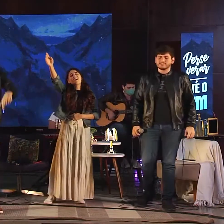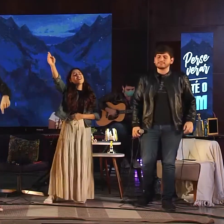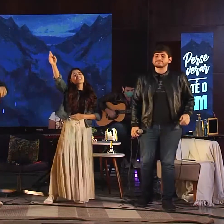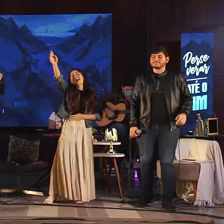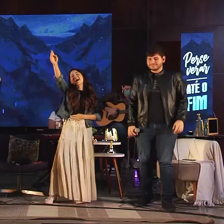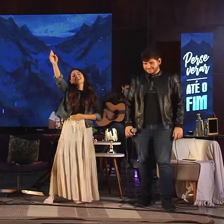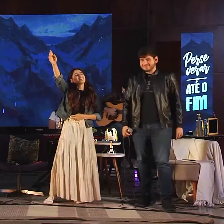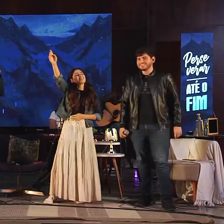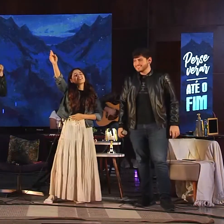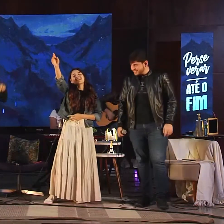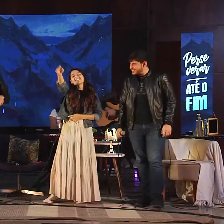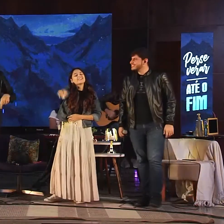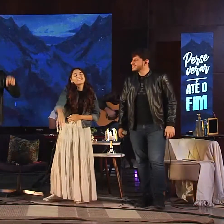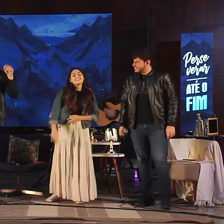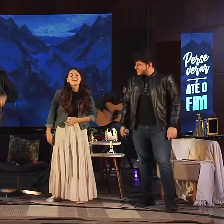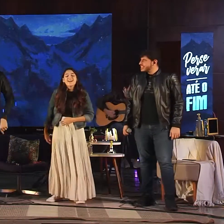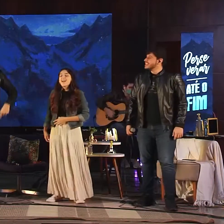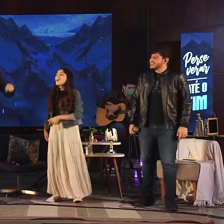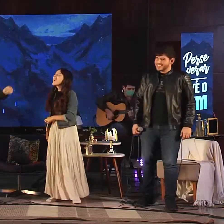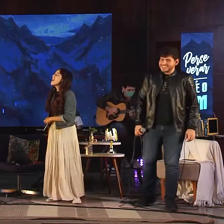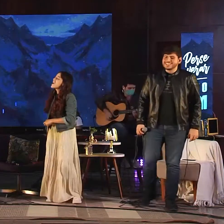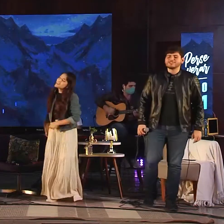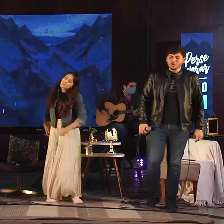preciso hoje aqui.